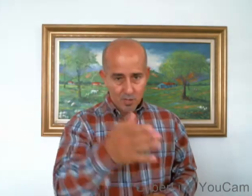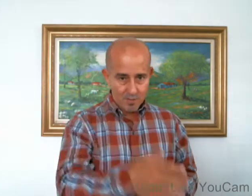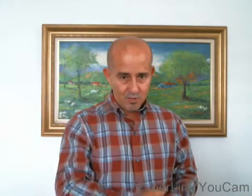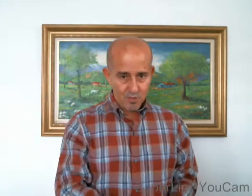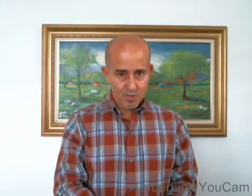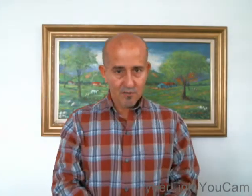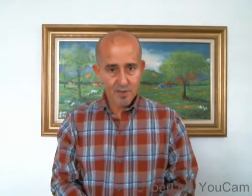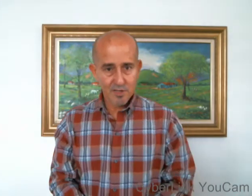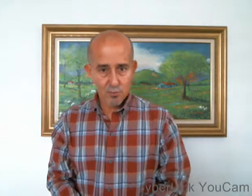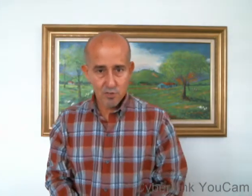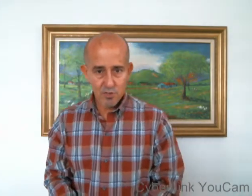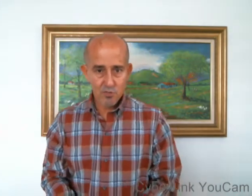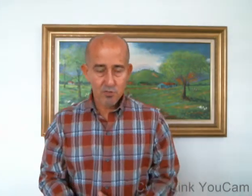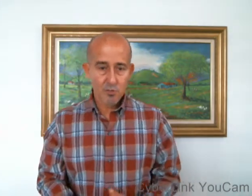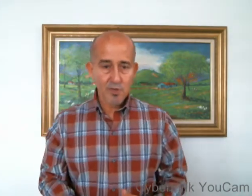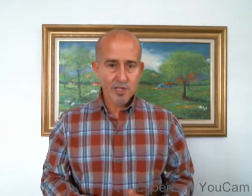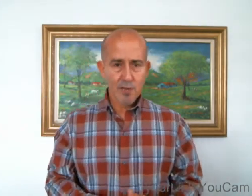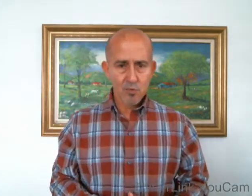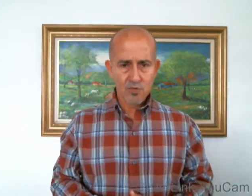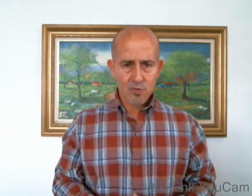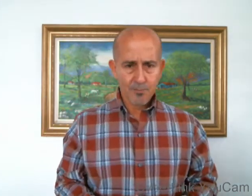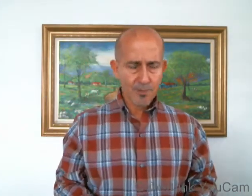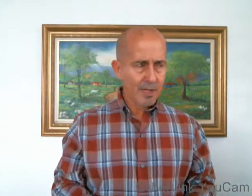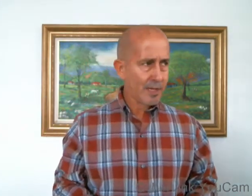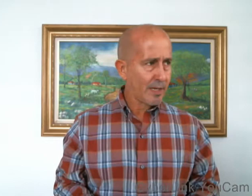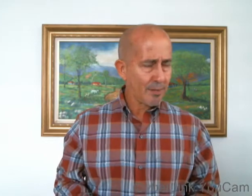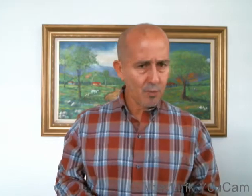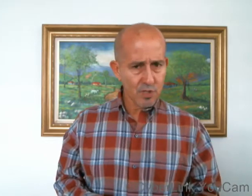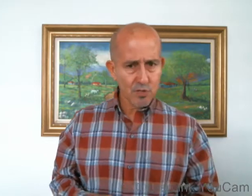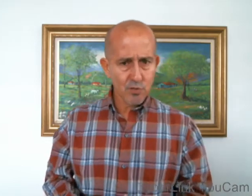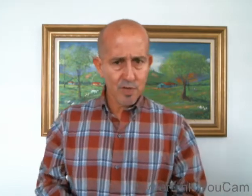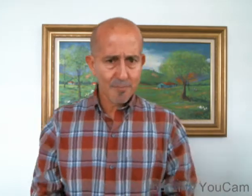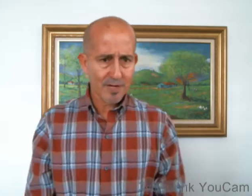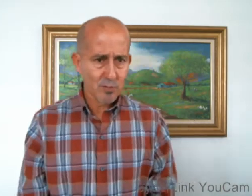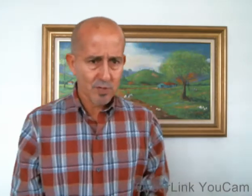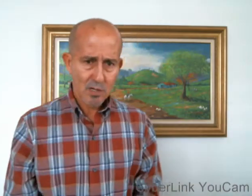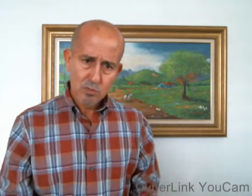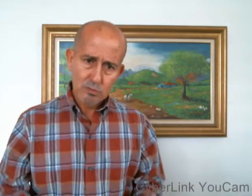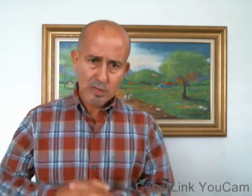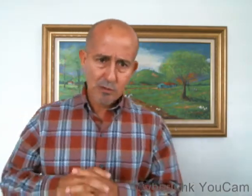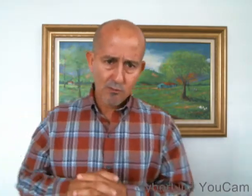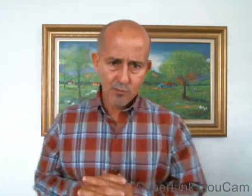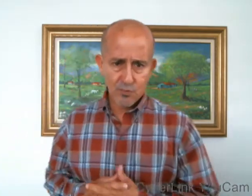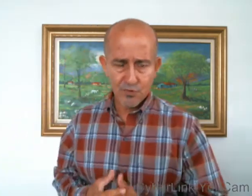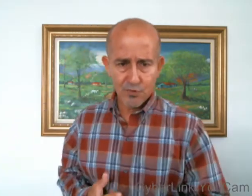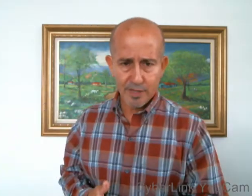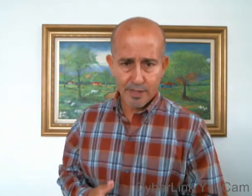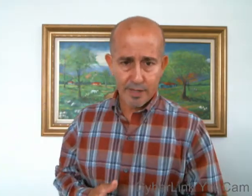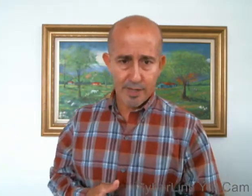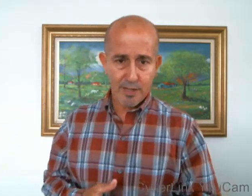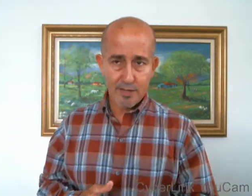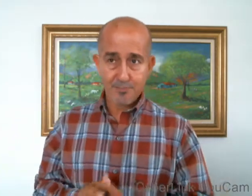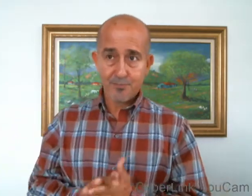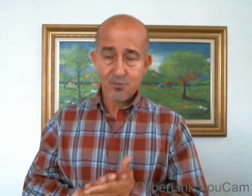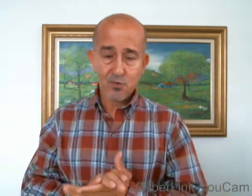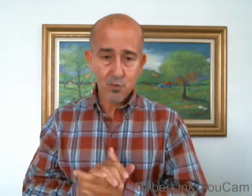Hola amigos de Facebook y YouTube, hoy estamos respondiendo a unas preguntas o unas confusiones que han